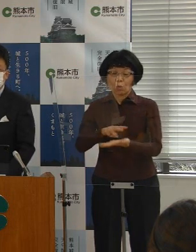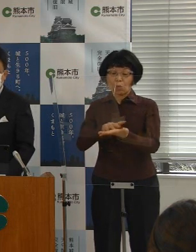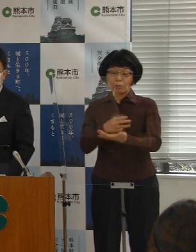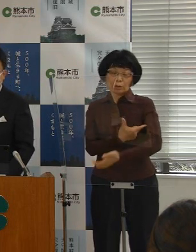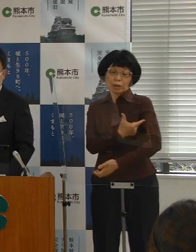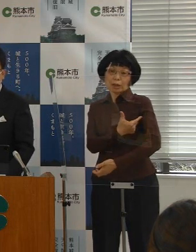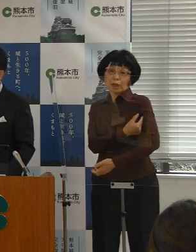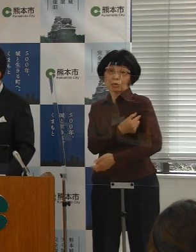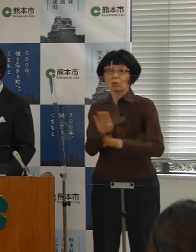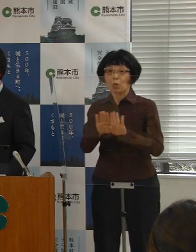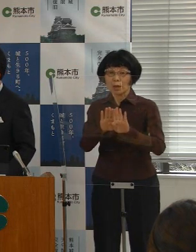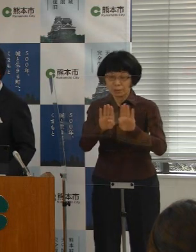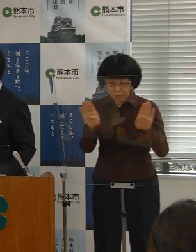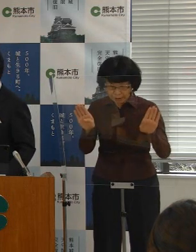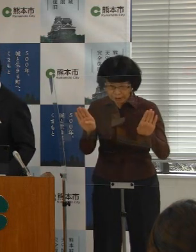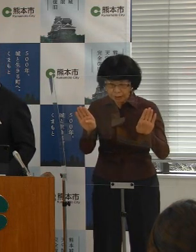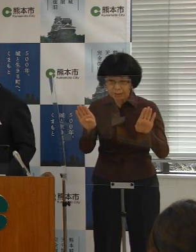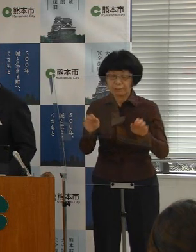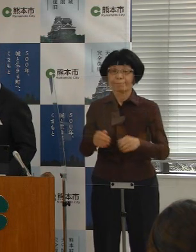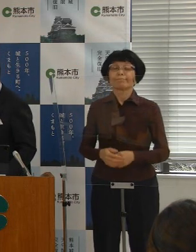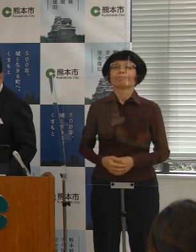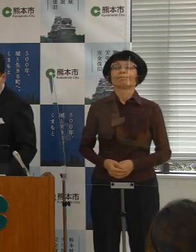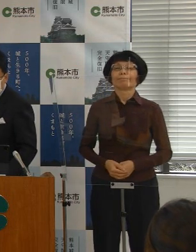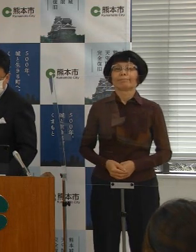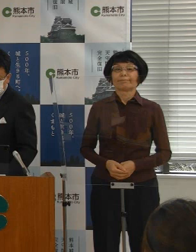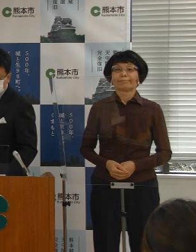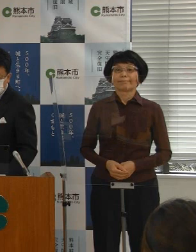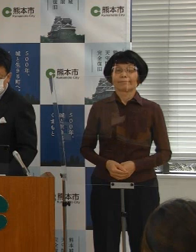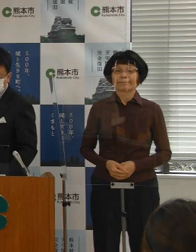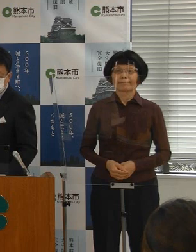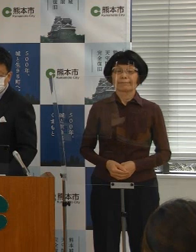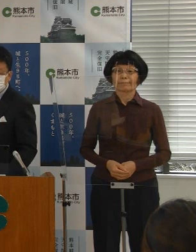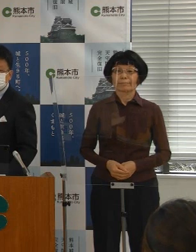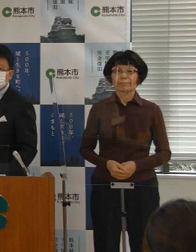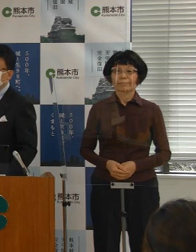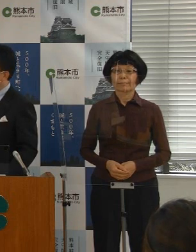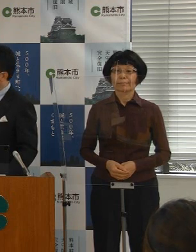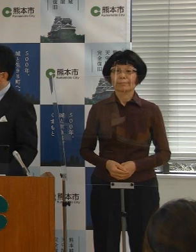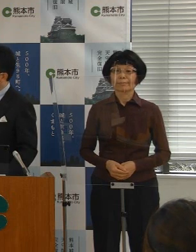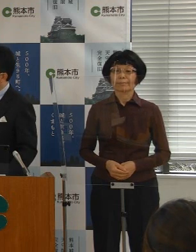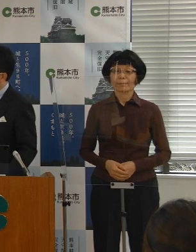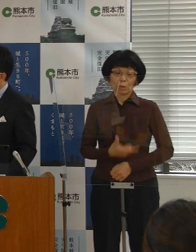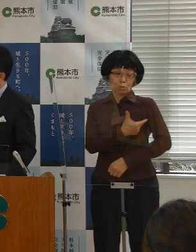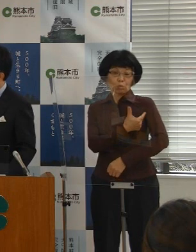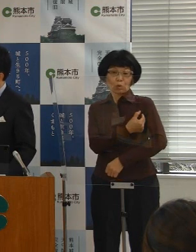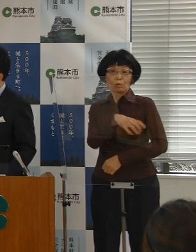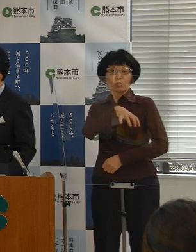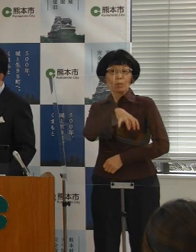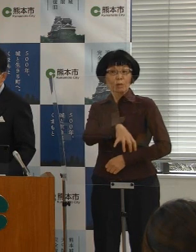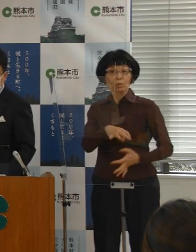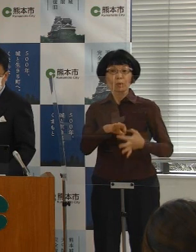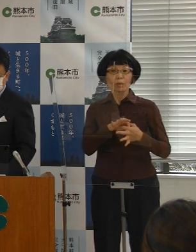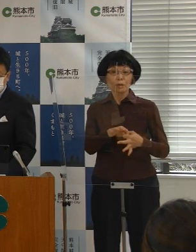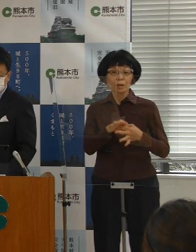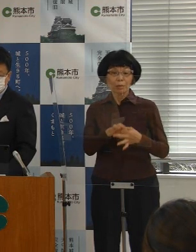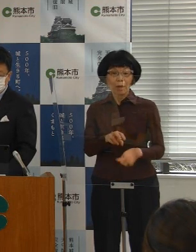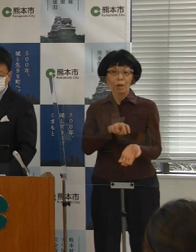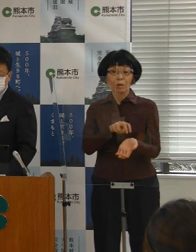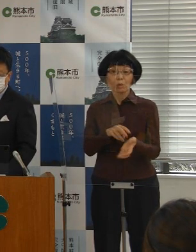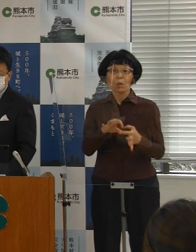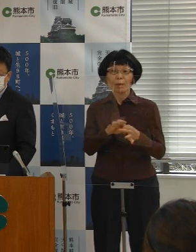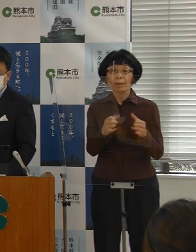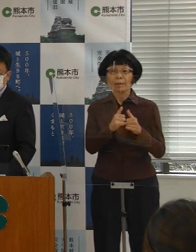するということになります。接種会場については、医療従事者の方